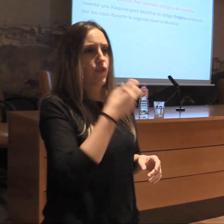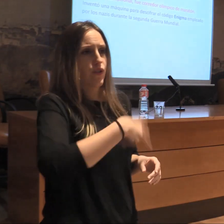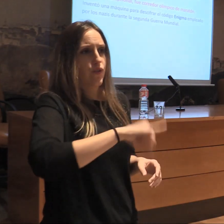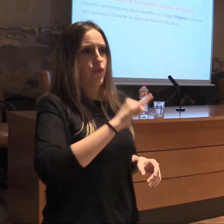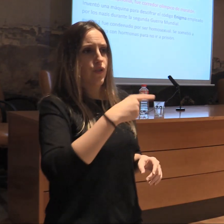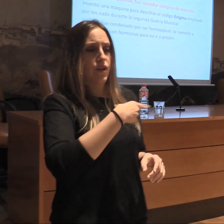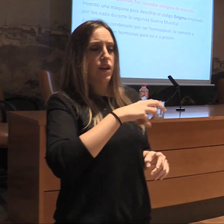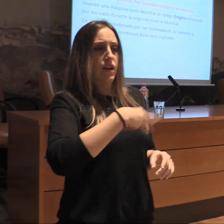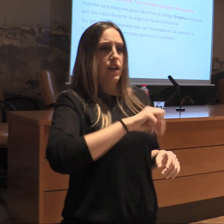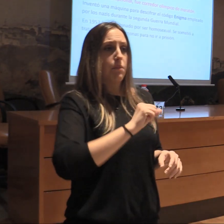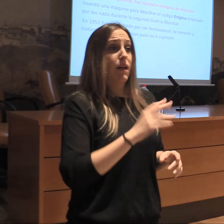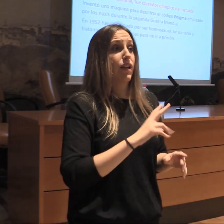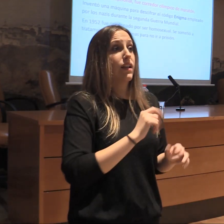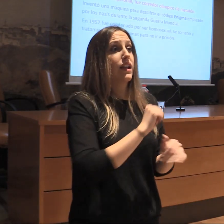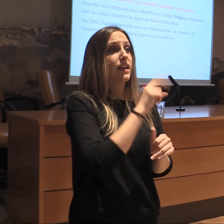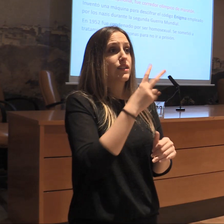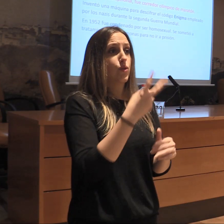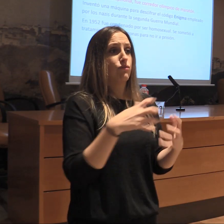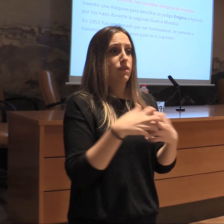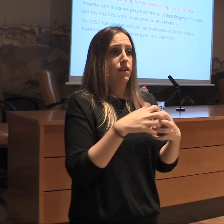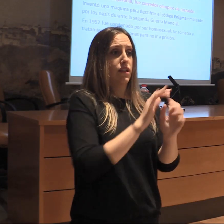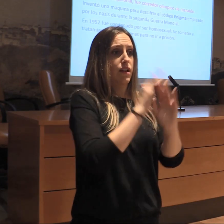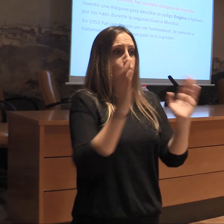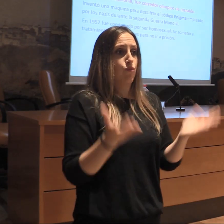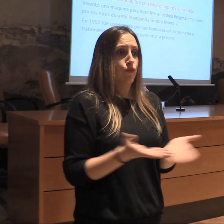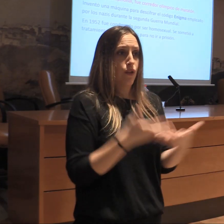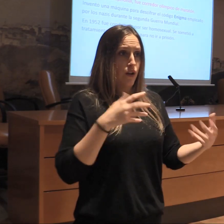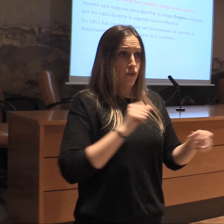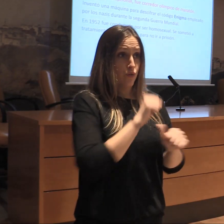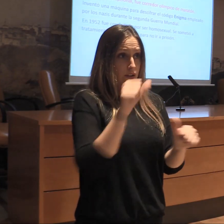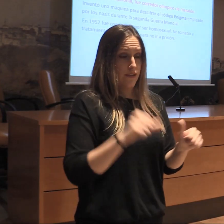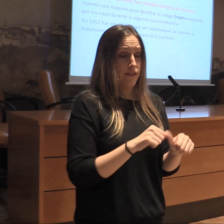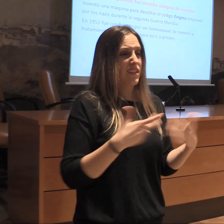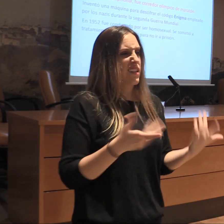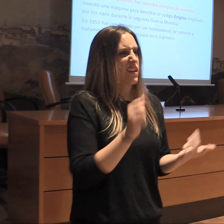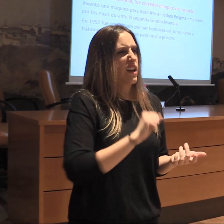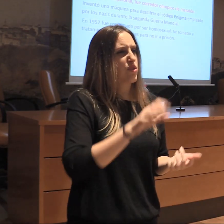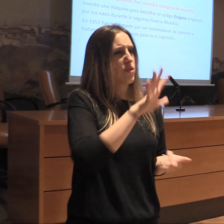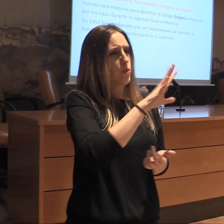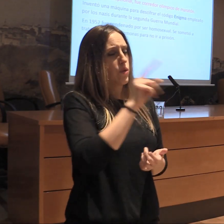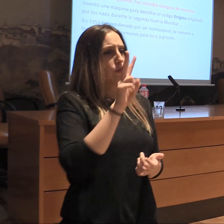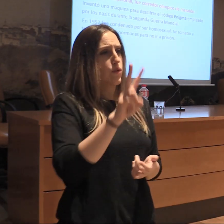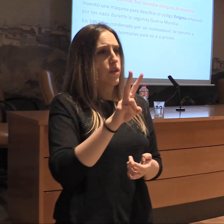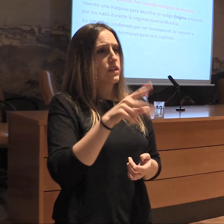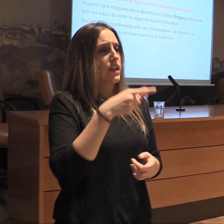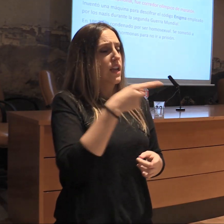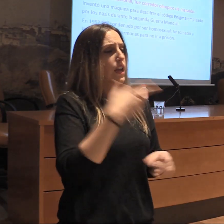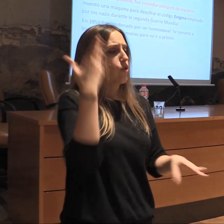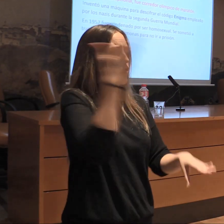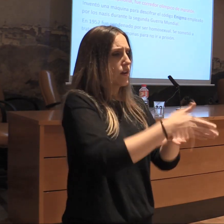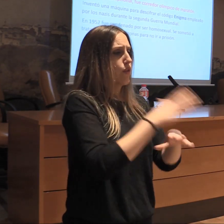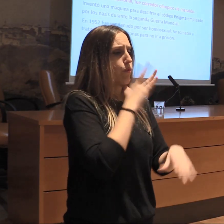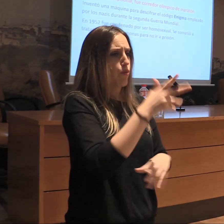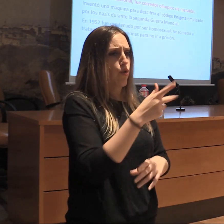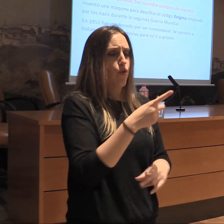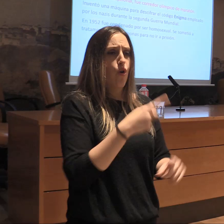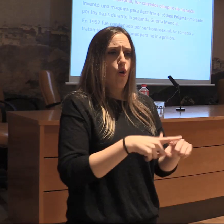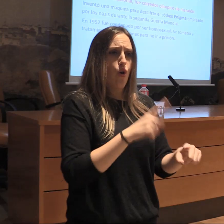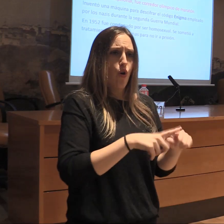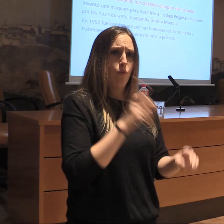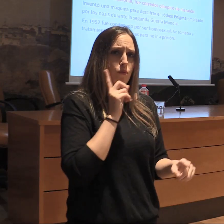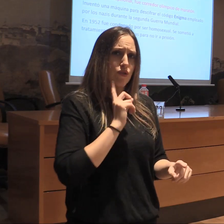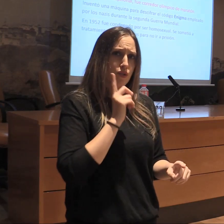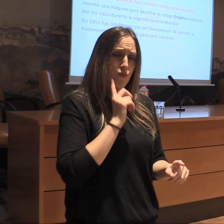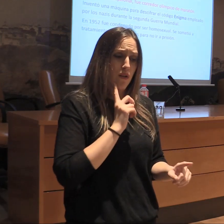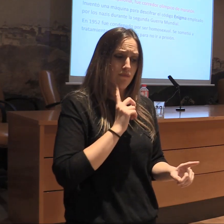Guerra Mundial y en el año 52 fue condenado por ser homosexual. Estamos hablando de una